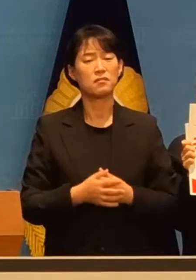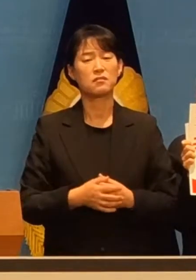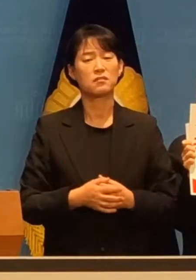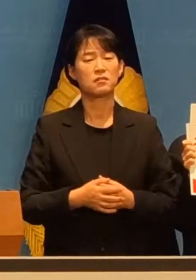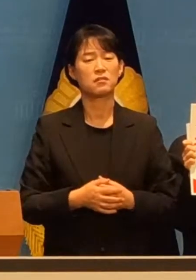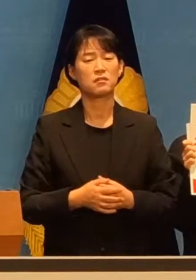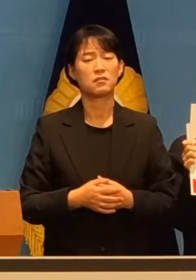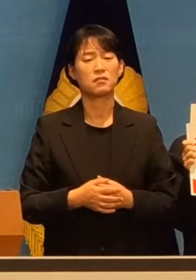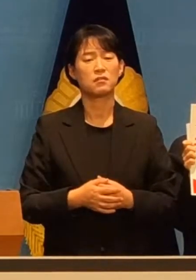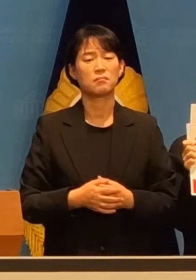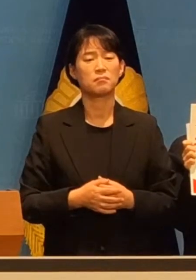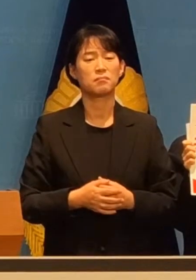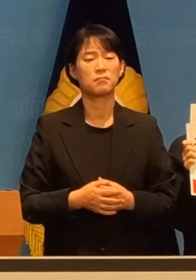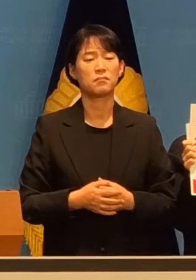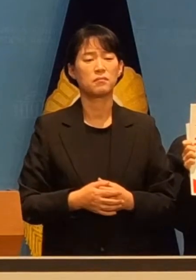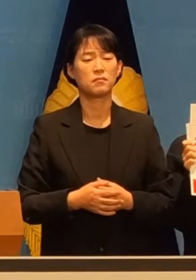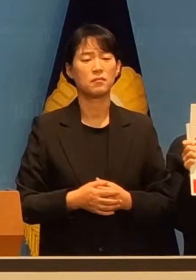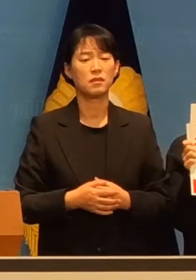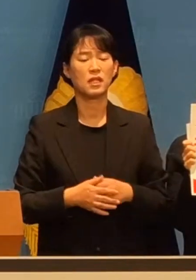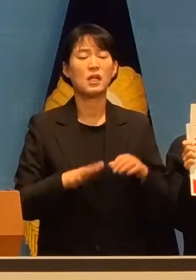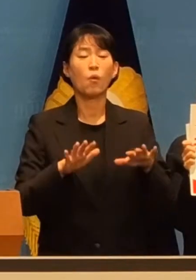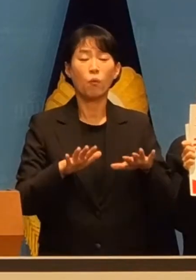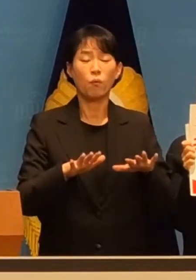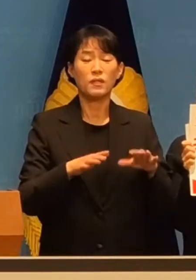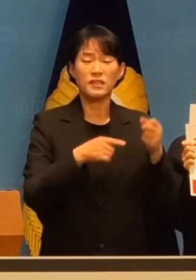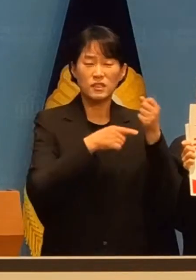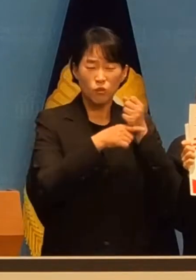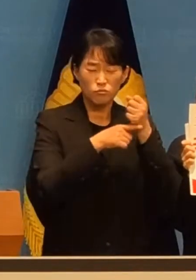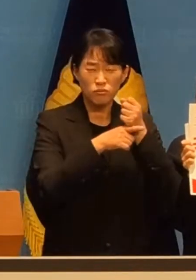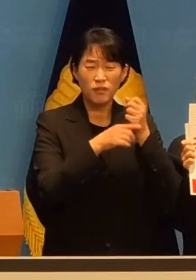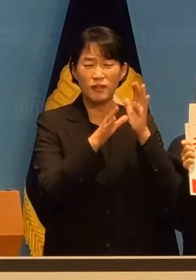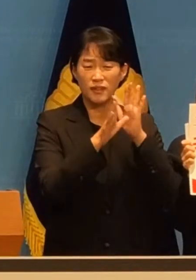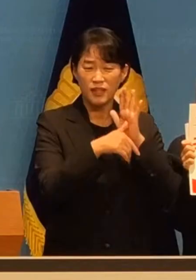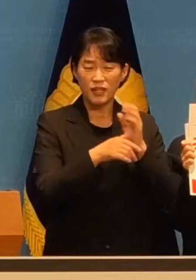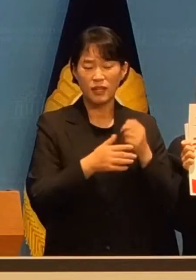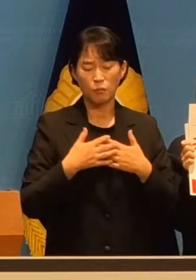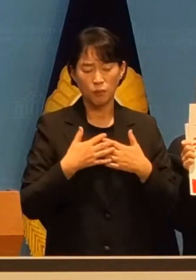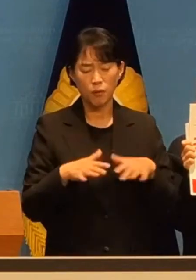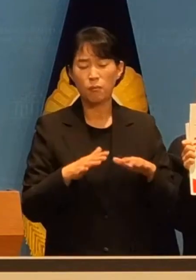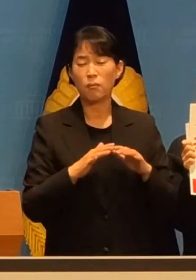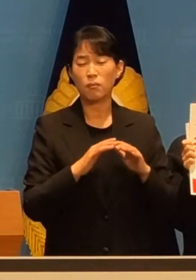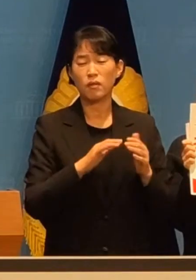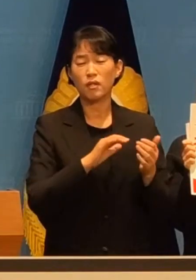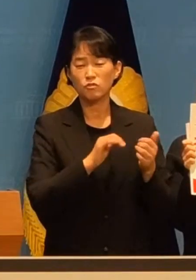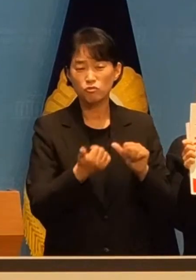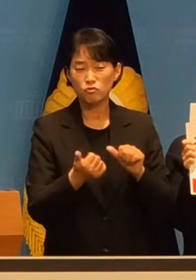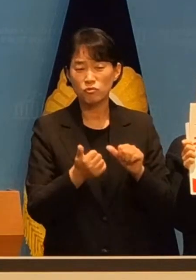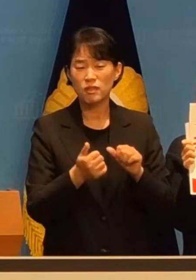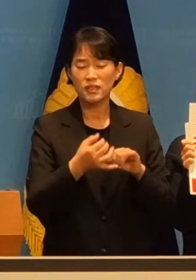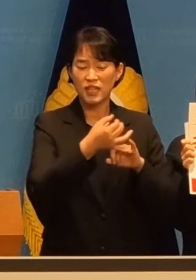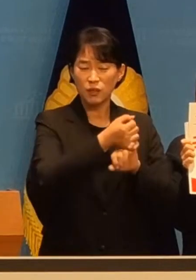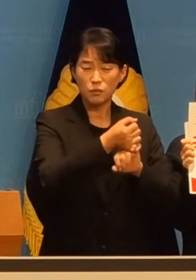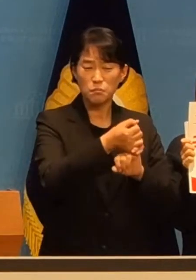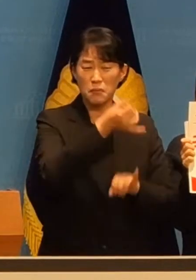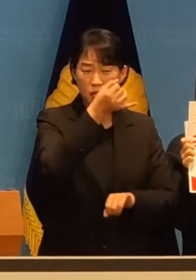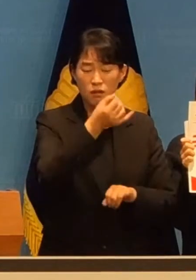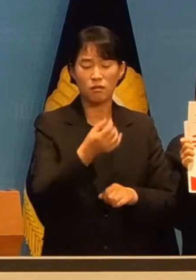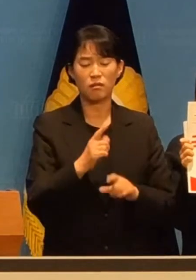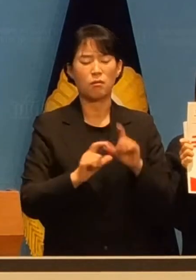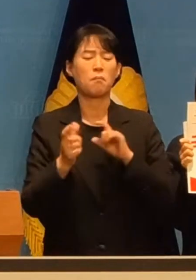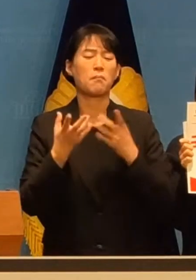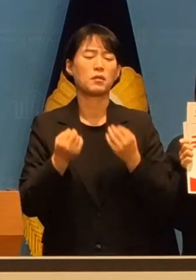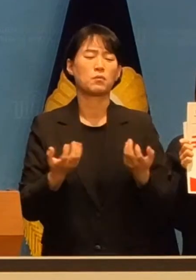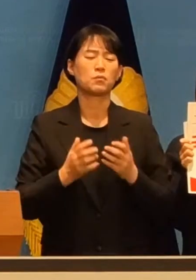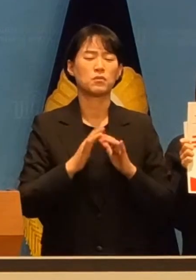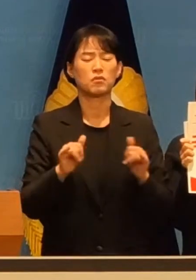올해 1월 한노이 쿠팡 정문에서 한 가로사 약속들은 지켜지지 않고 더 많은 노동자들이